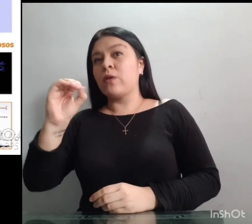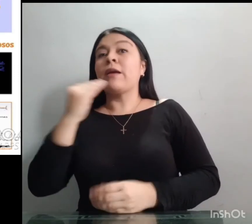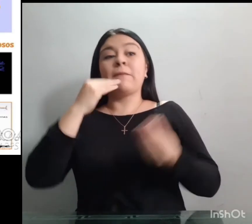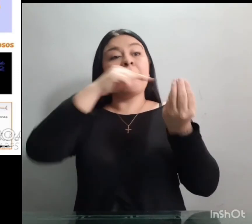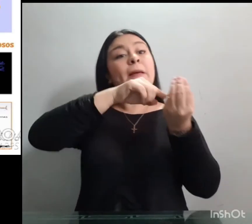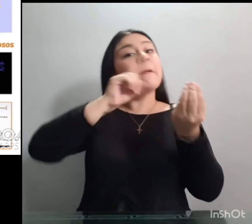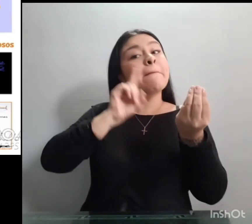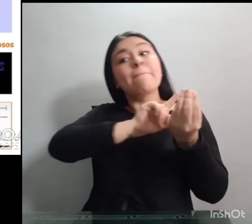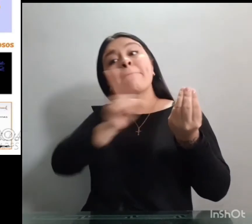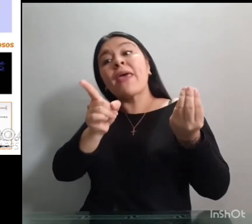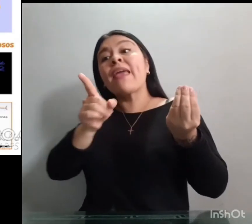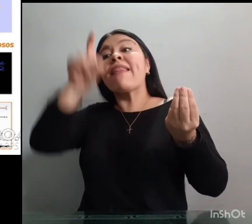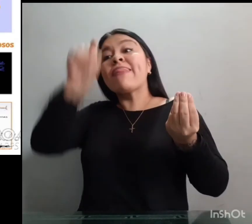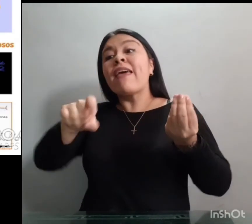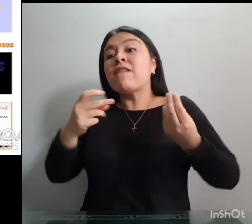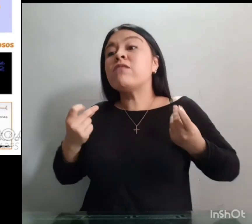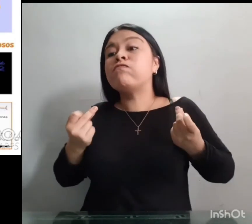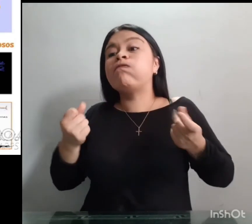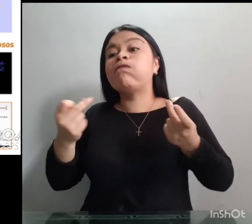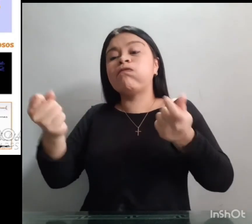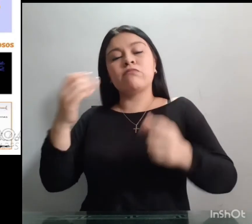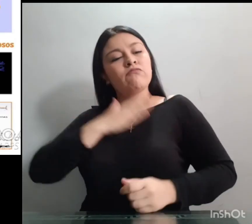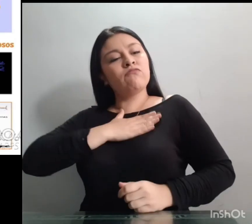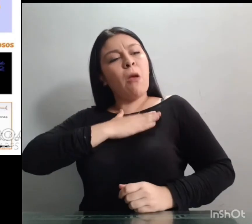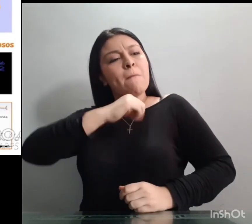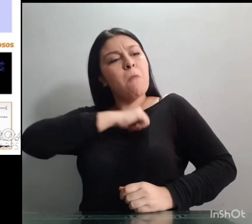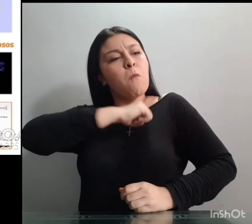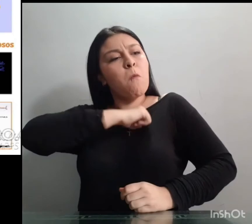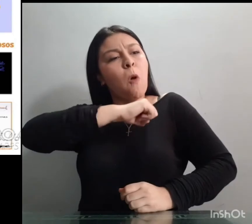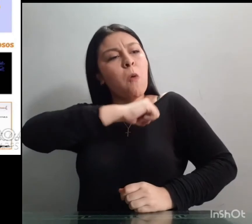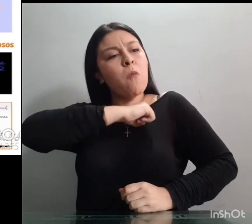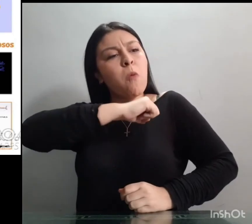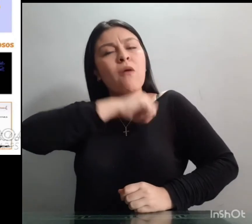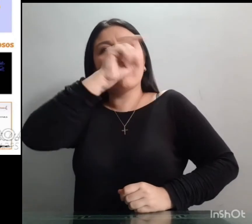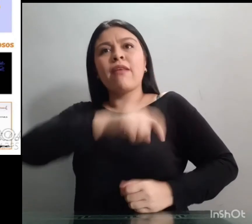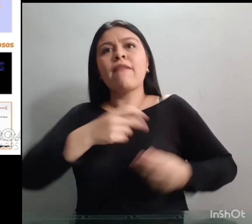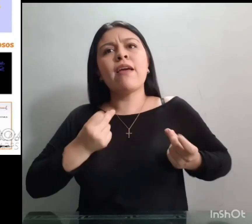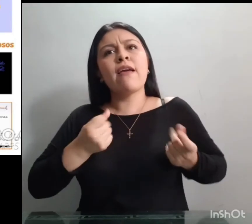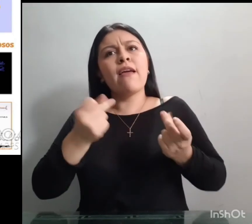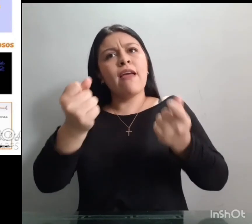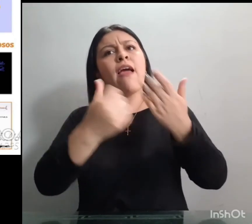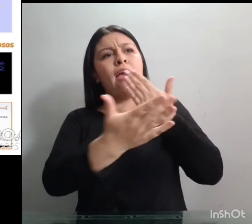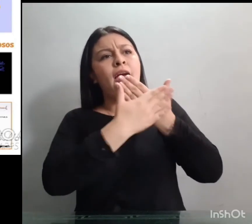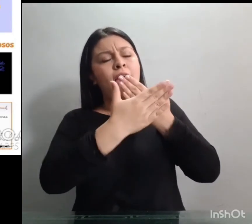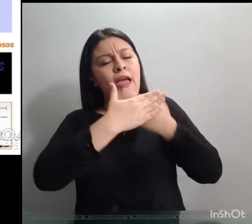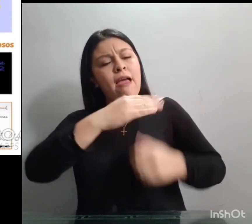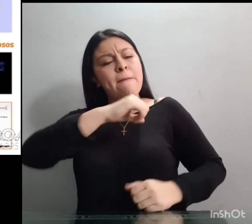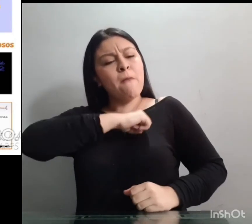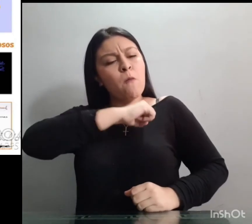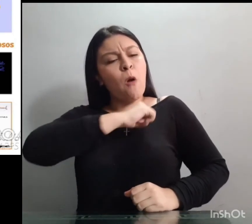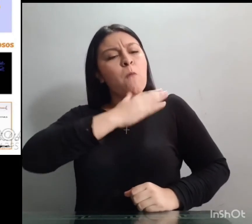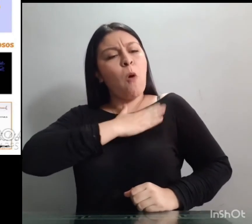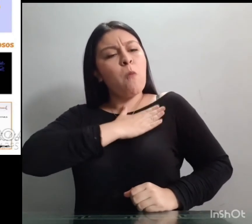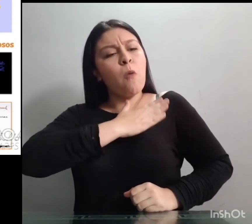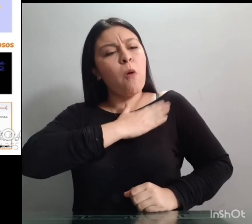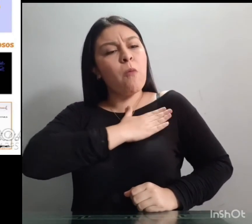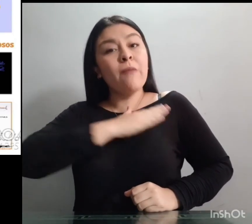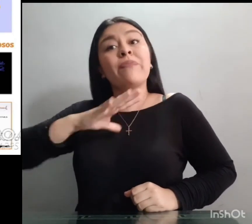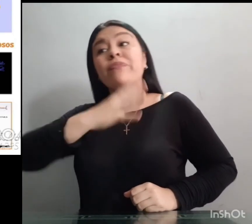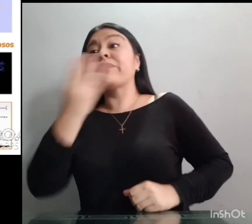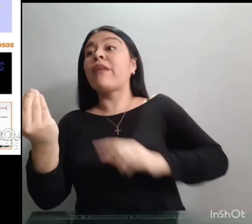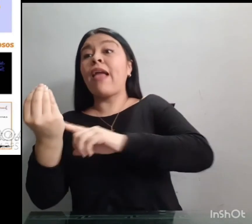se aceleren las pulsaciones del corazón, los latidos del corazón, el parasimpático ordena que